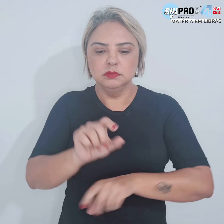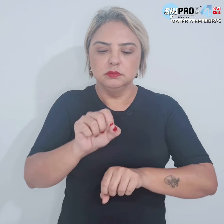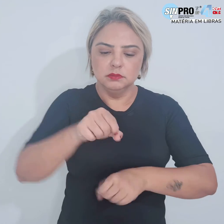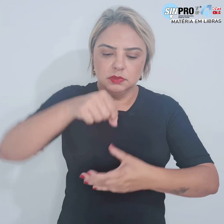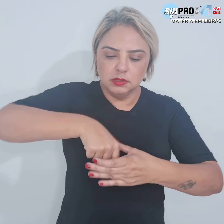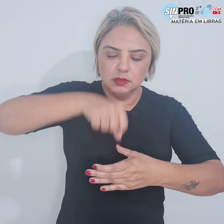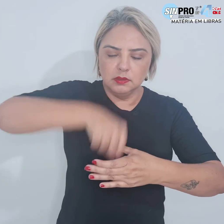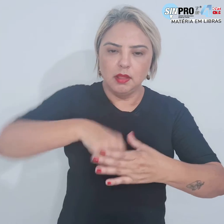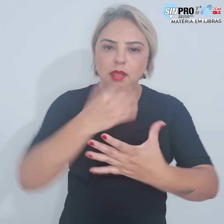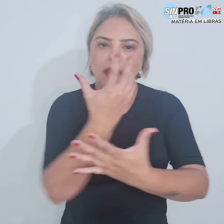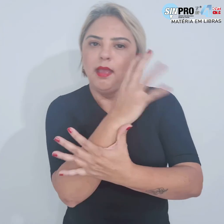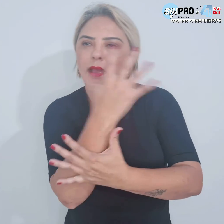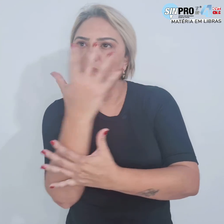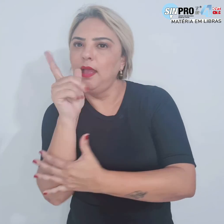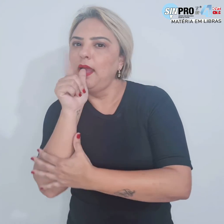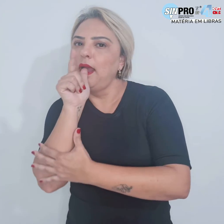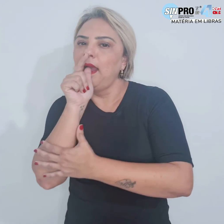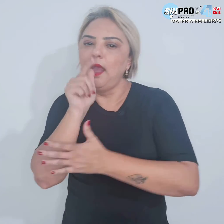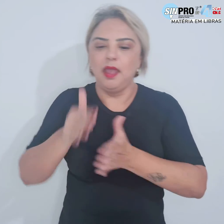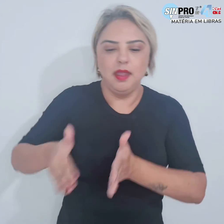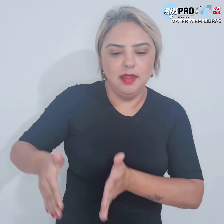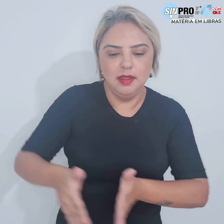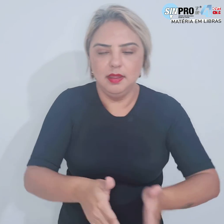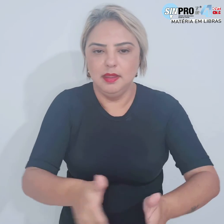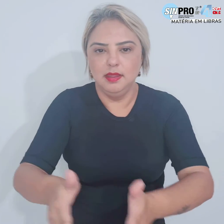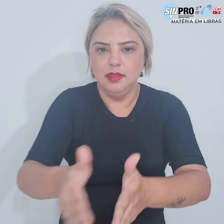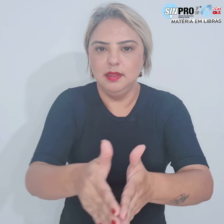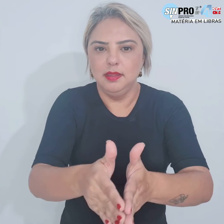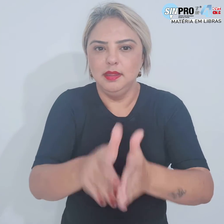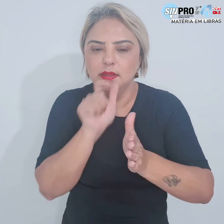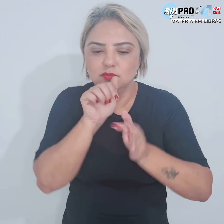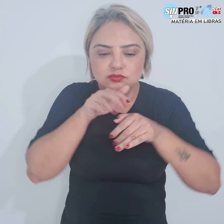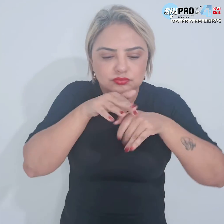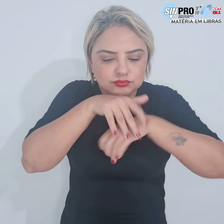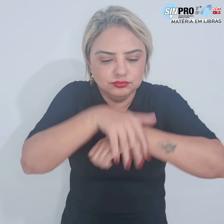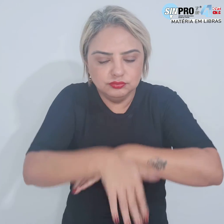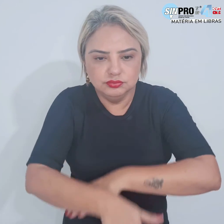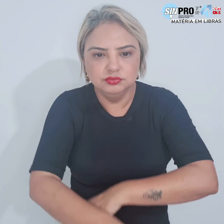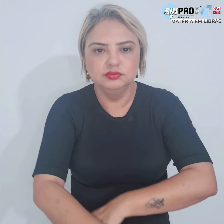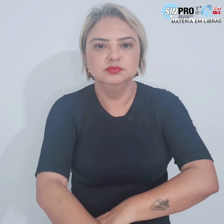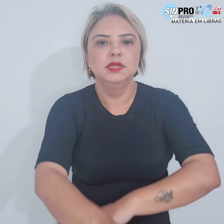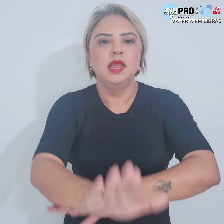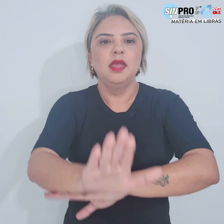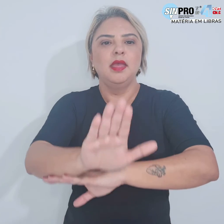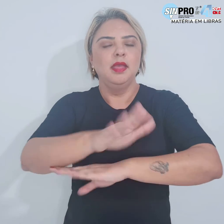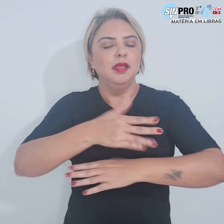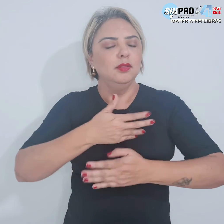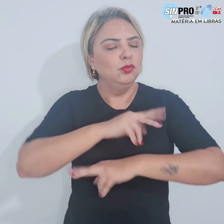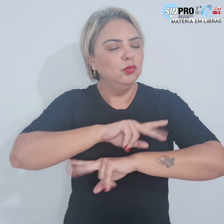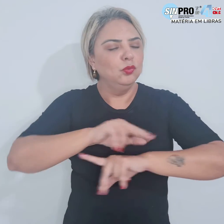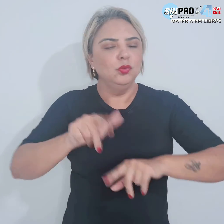Brasil para plantar árvores nas margens de rios, igarapés, sangas,